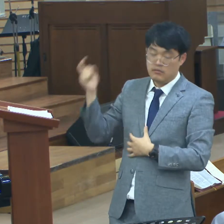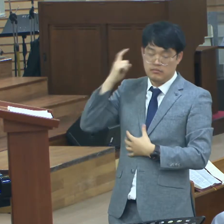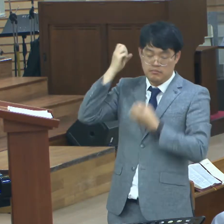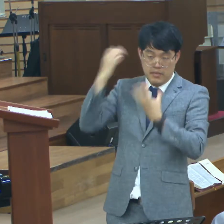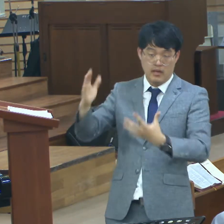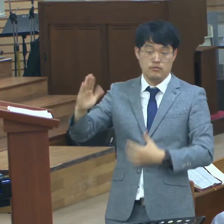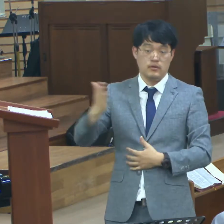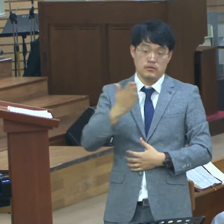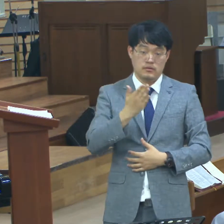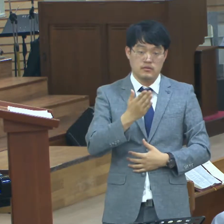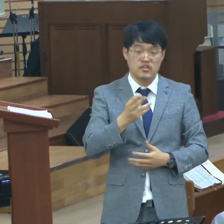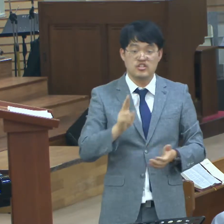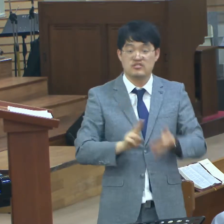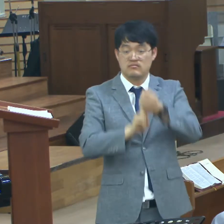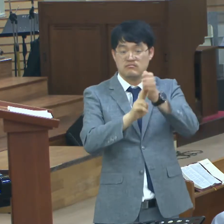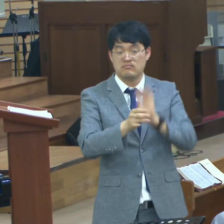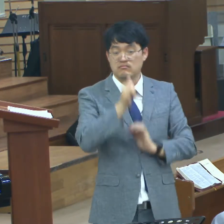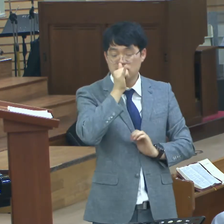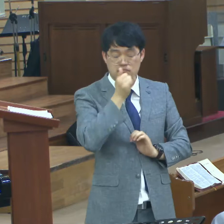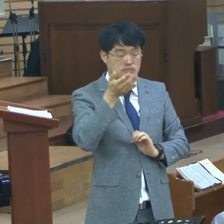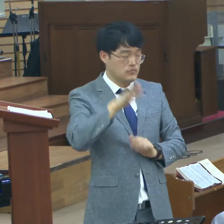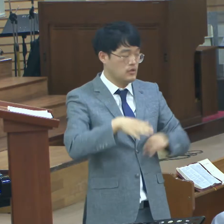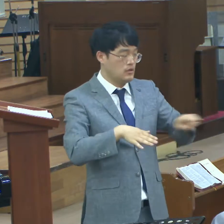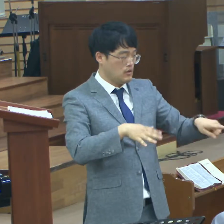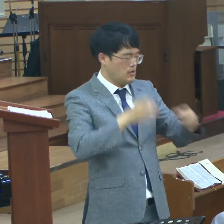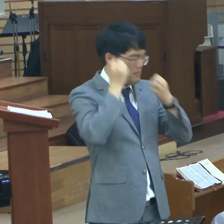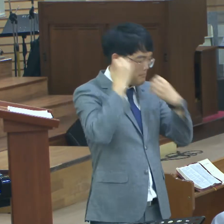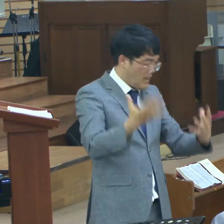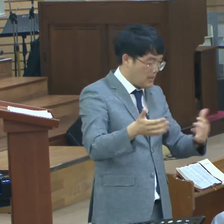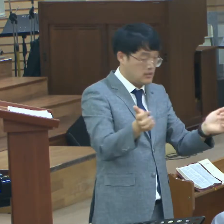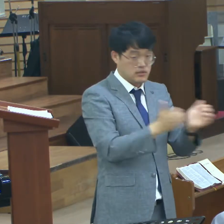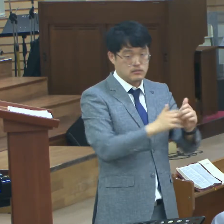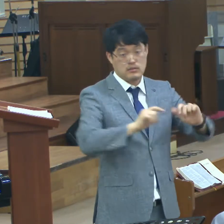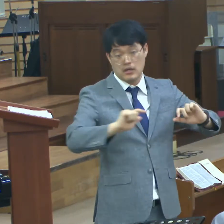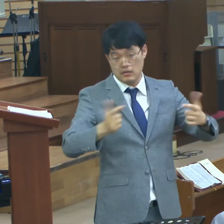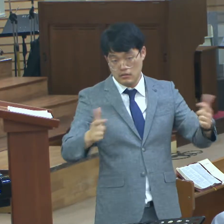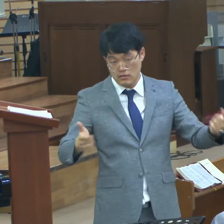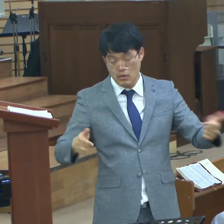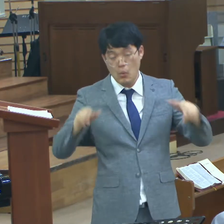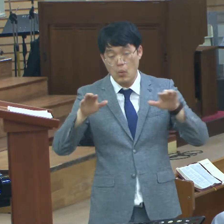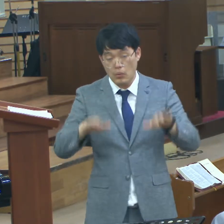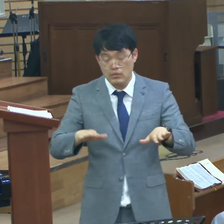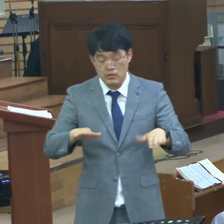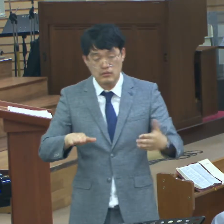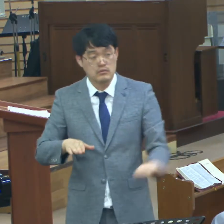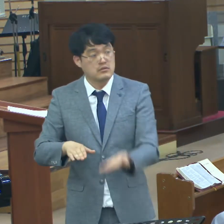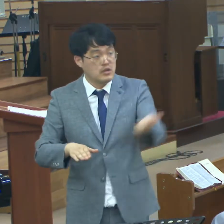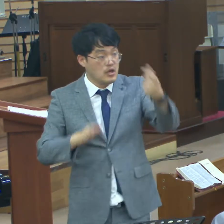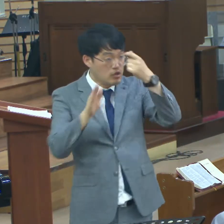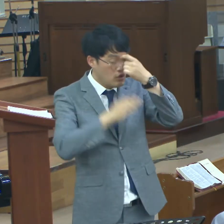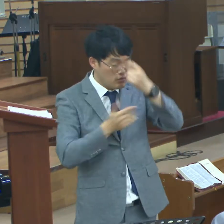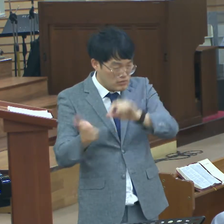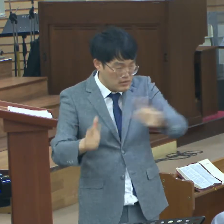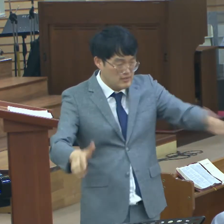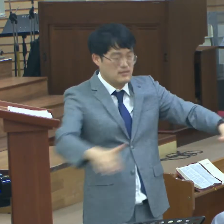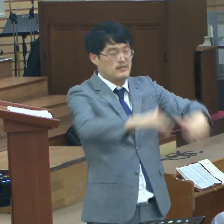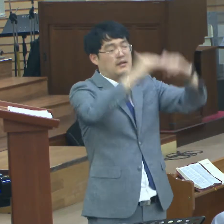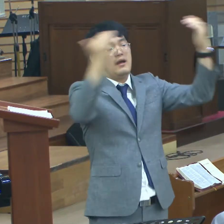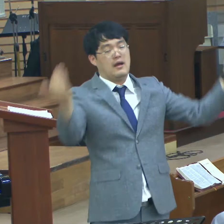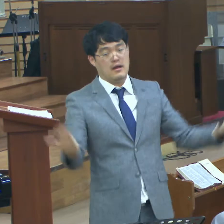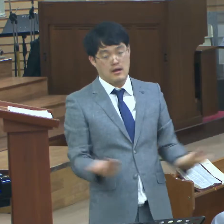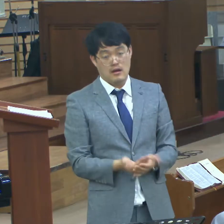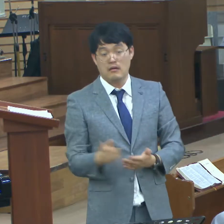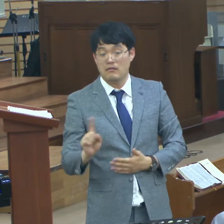있었지만 그 사람들로 끝나는 기적이 아니라 오늘을 사는 성도들까지 포함해서 모든